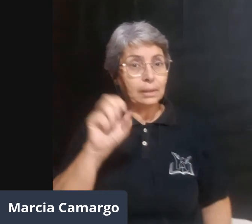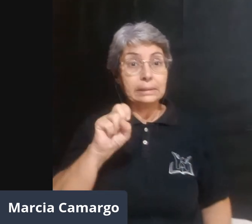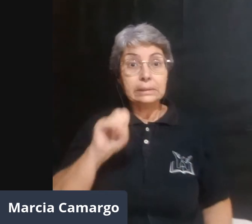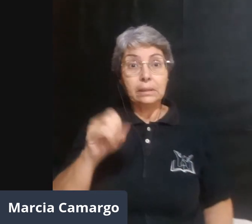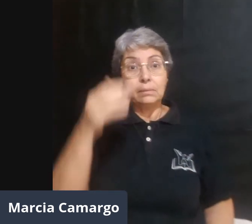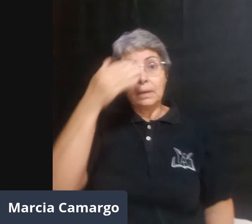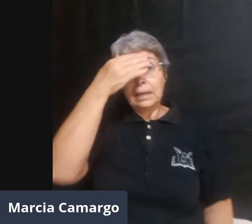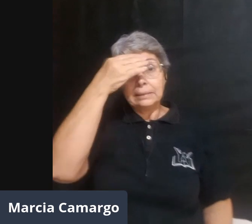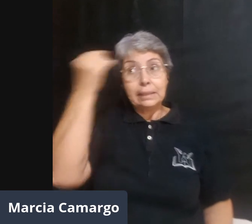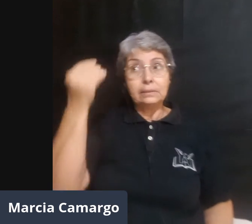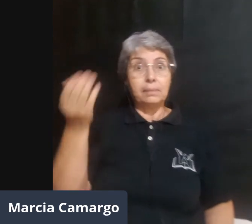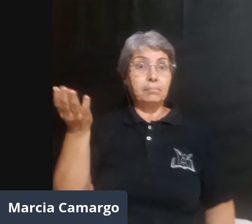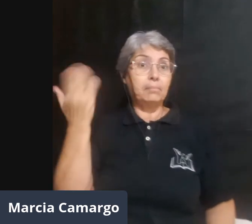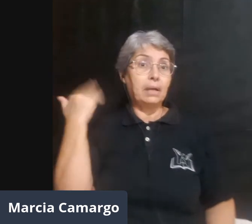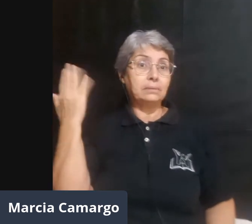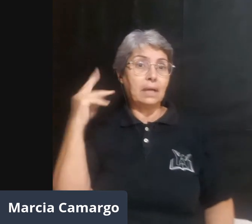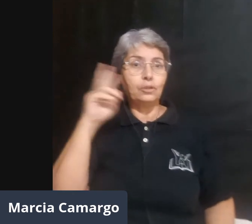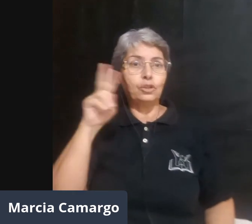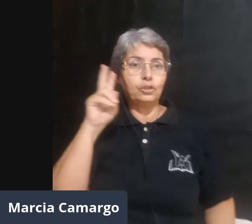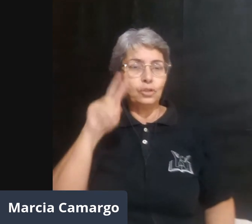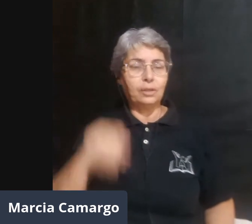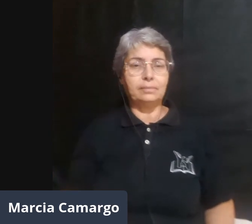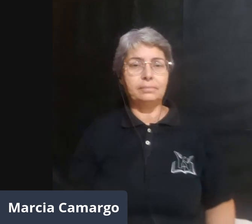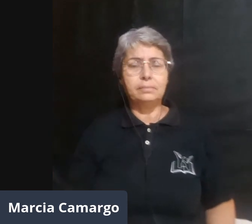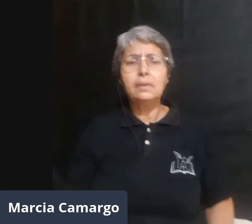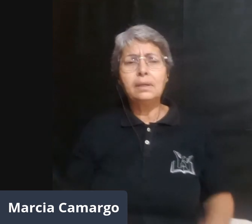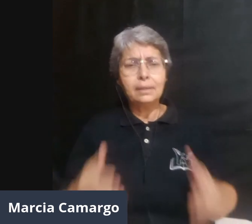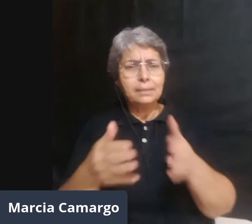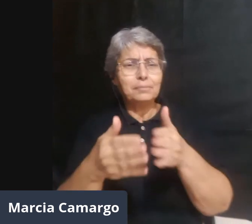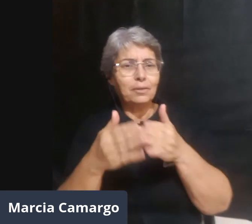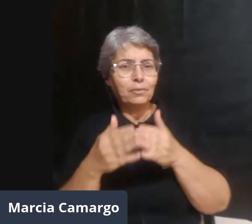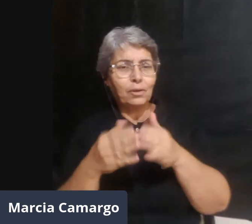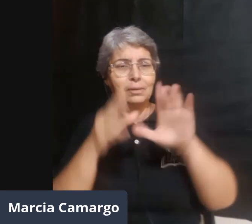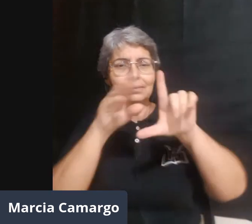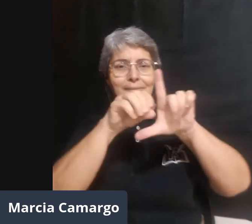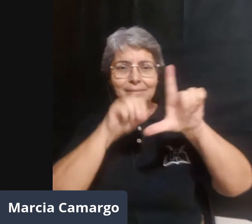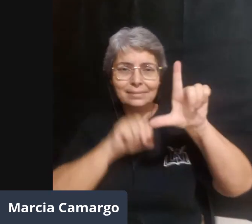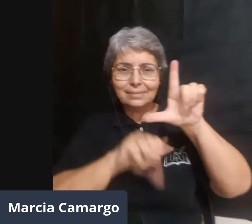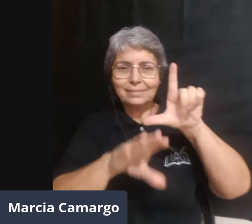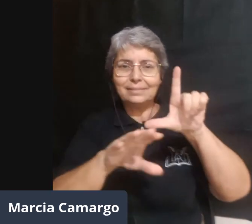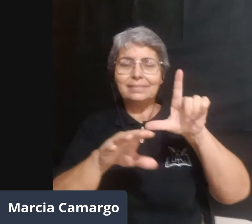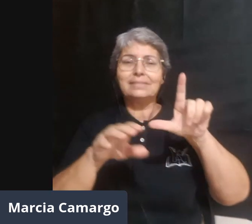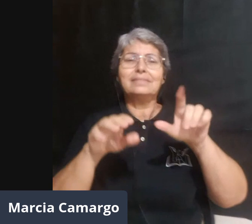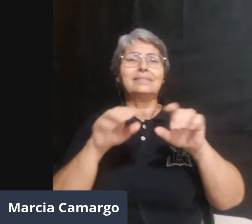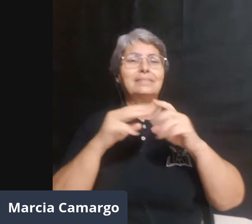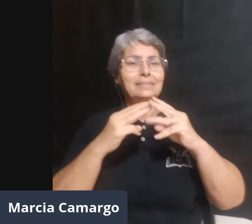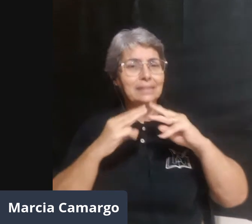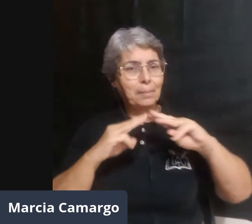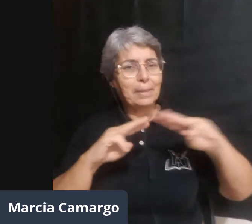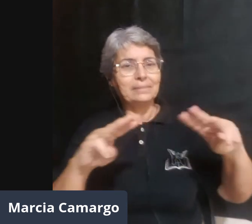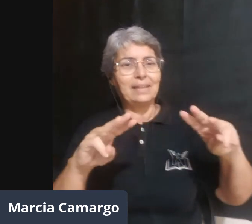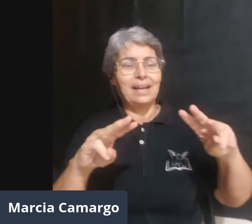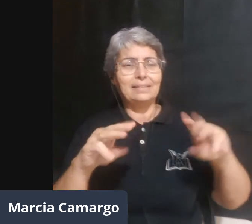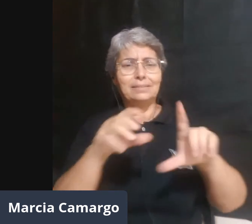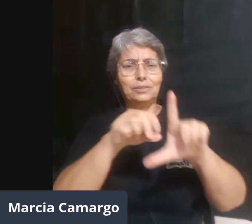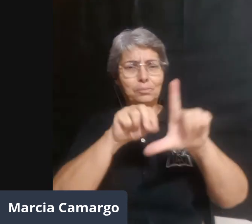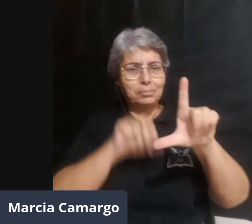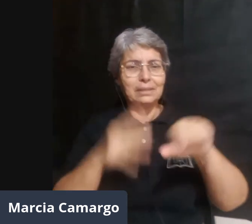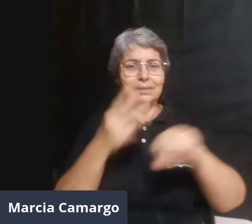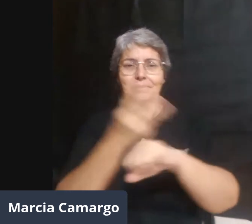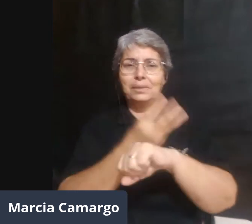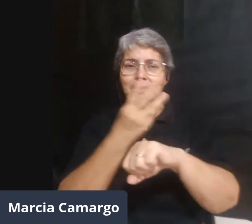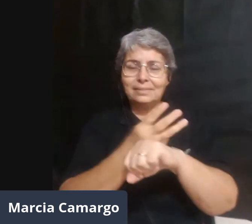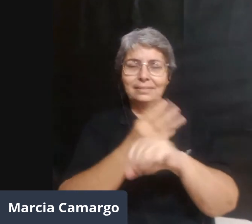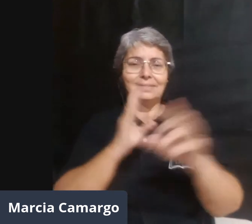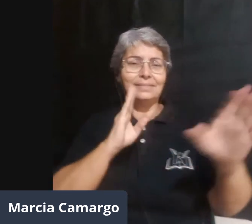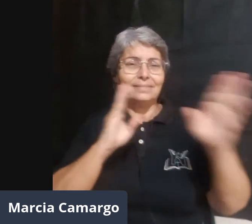quero novamente convidar você a compartilhar esta mensagem e as outras. Compartilhe aí no seu WhatsApp, no seu